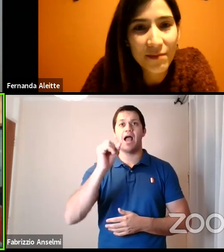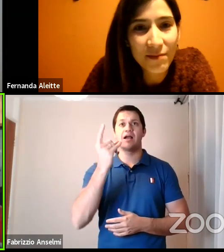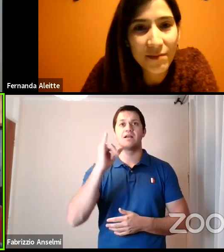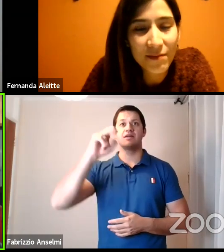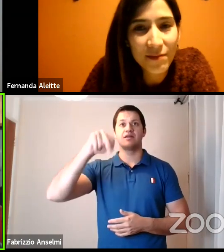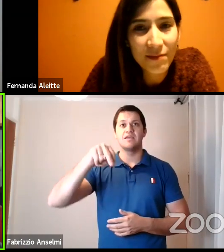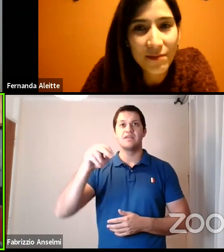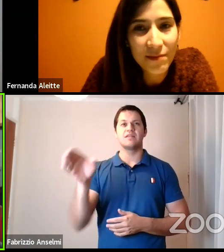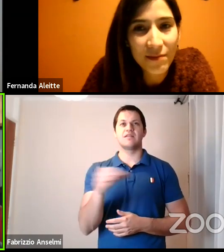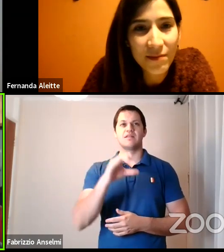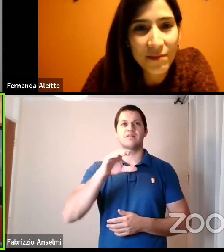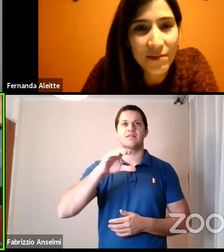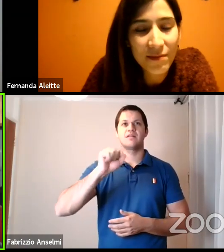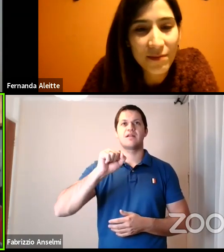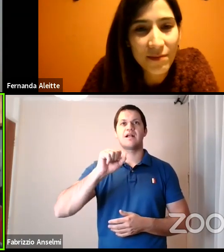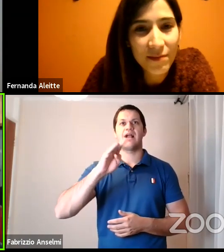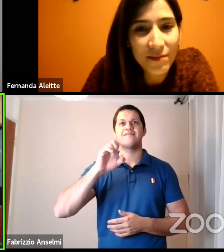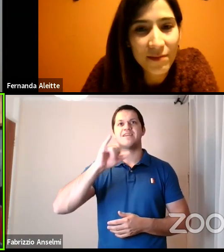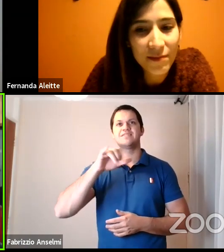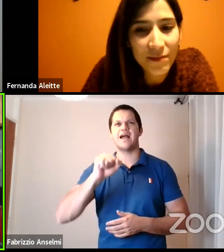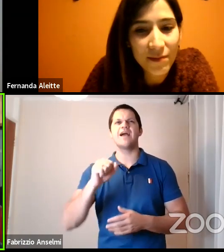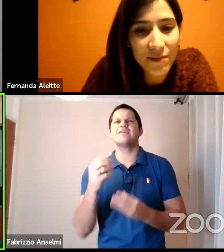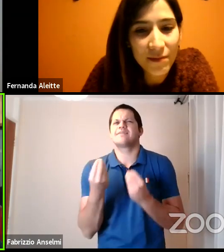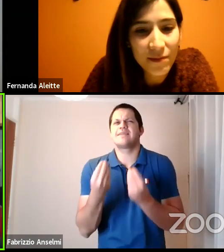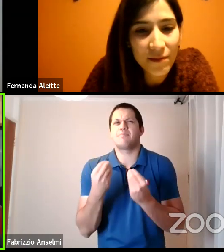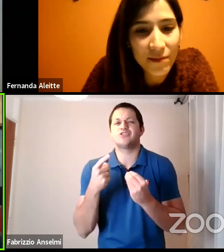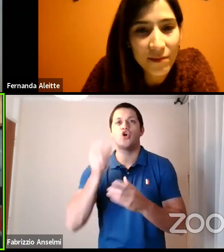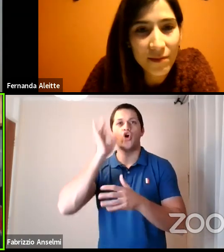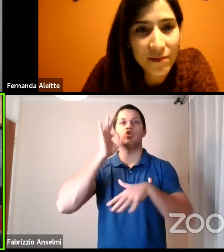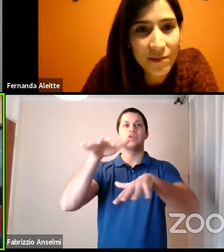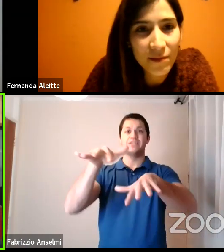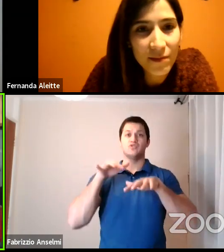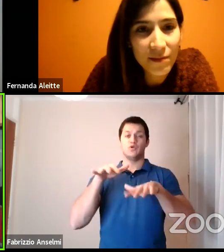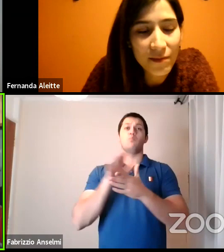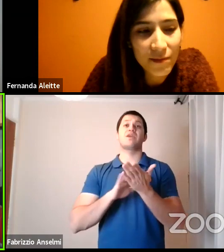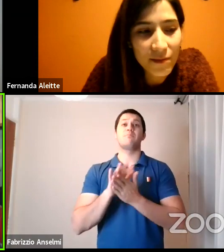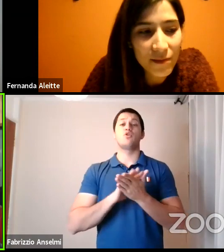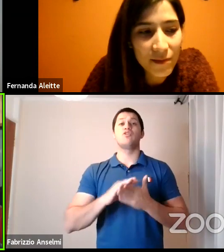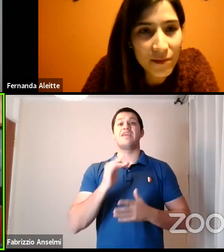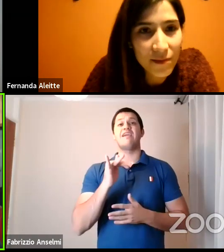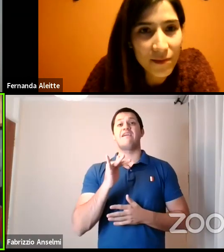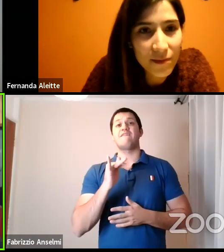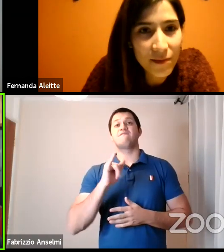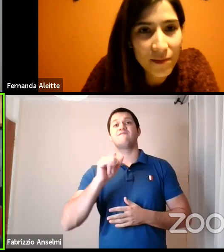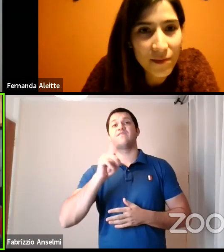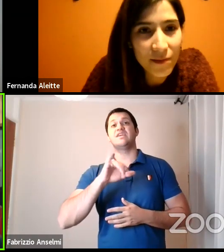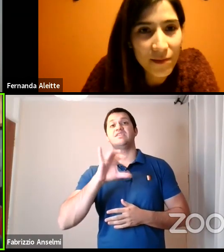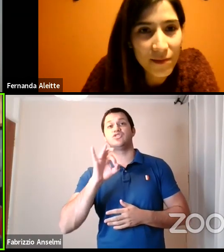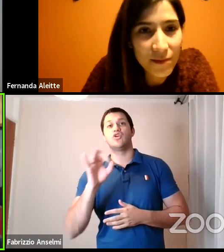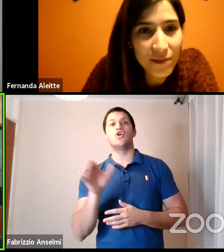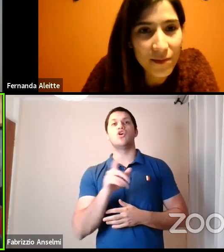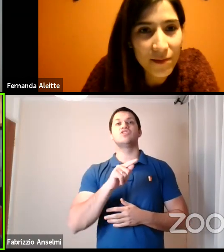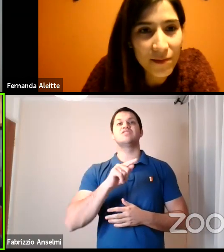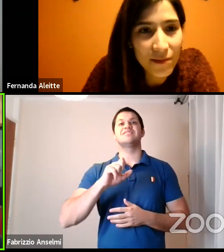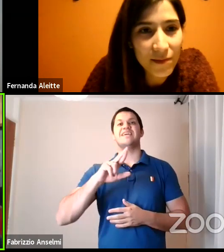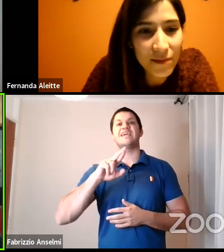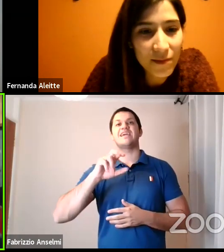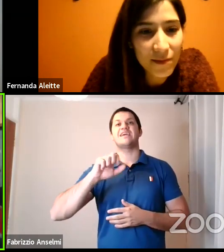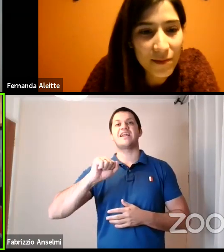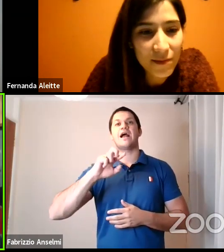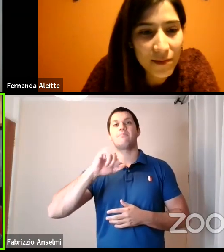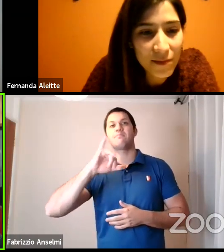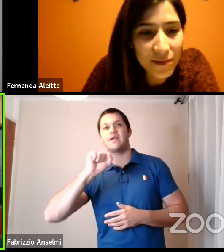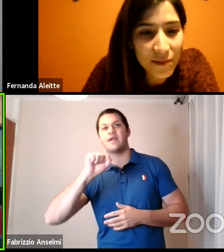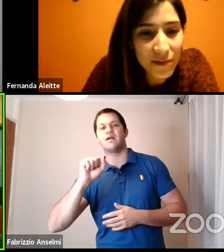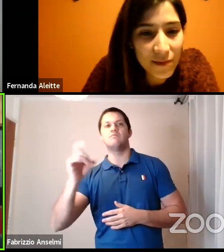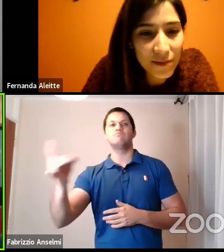congresos? Por ejemplo, en el congreso de fisioterapia, él me envió el board, los asistentes, y me envió los